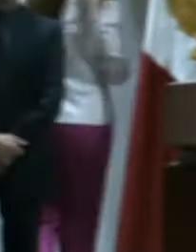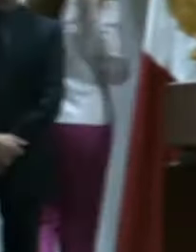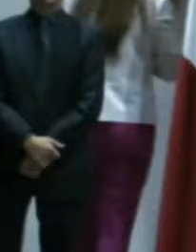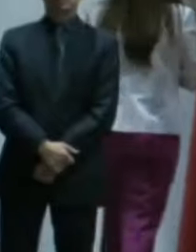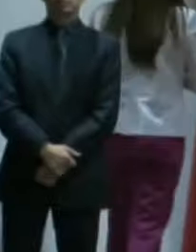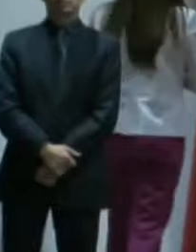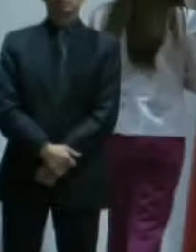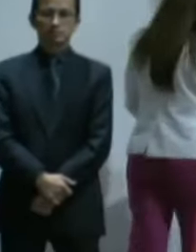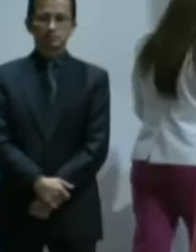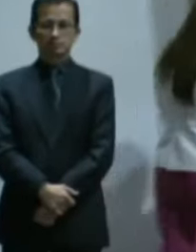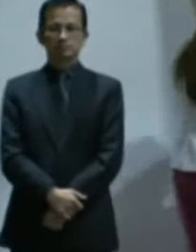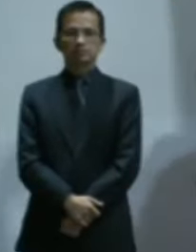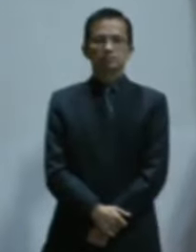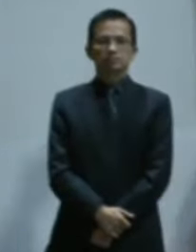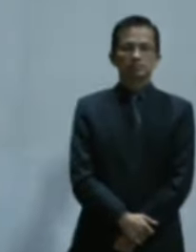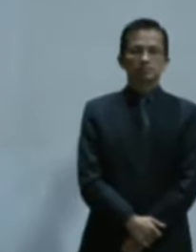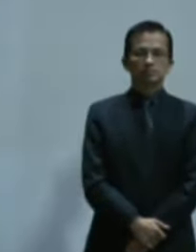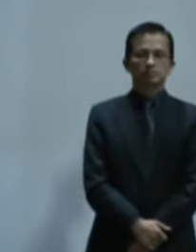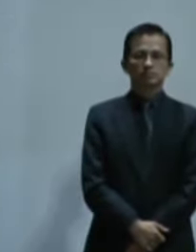sorteos